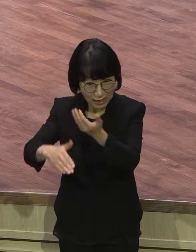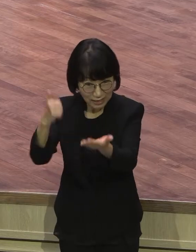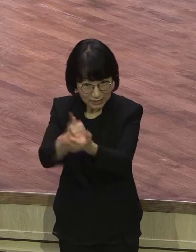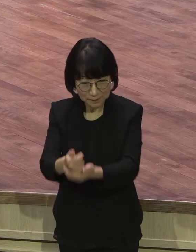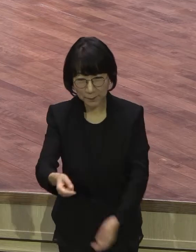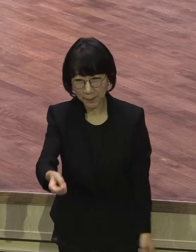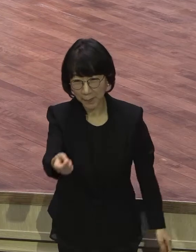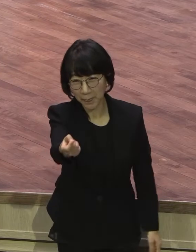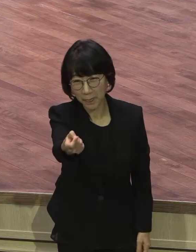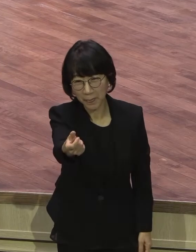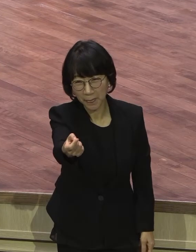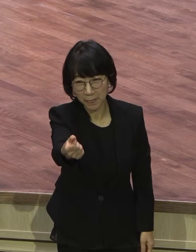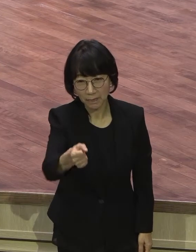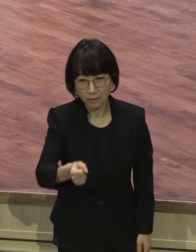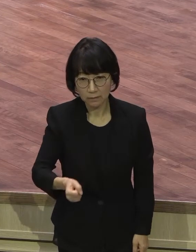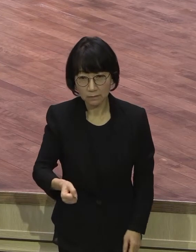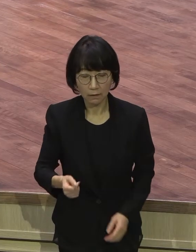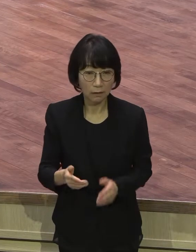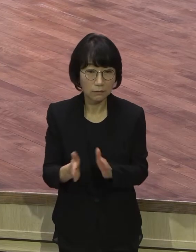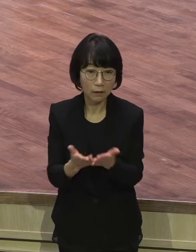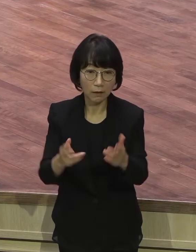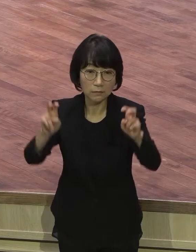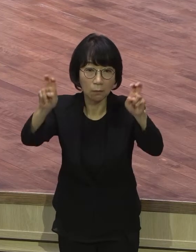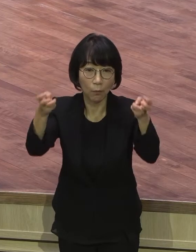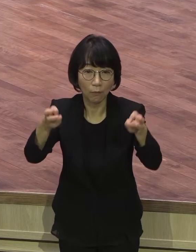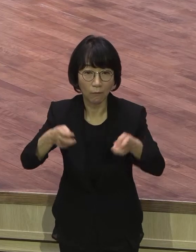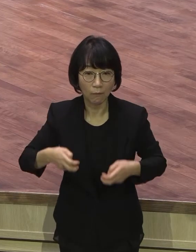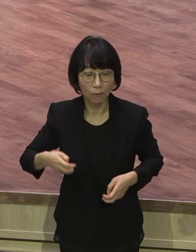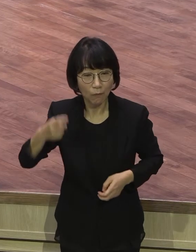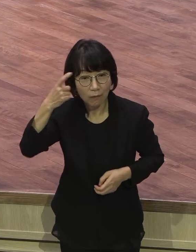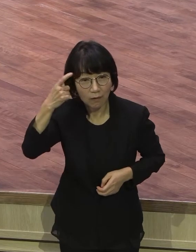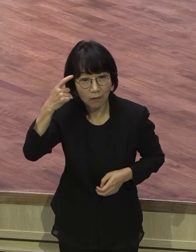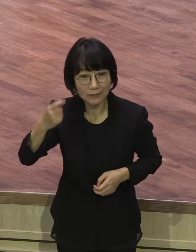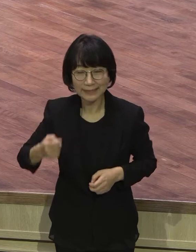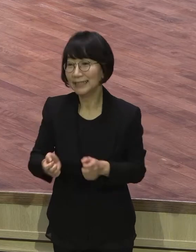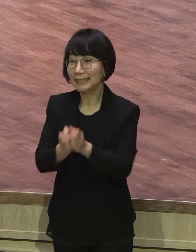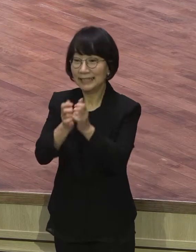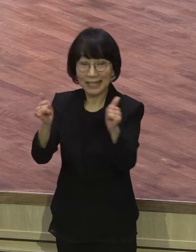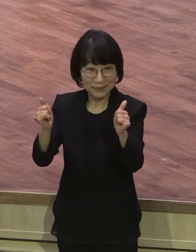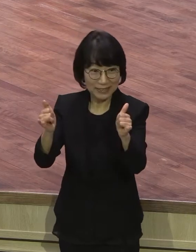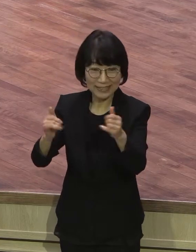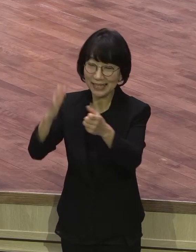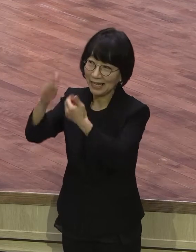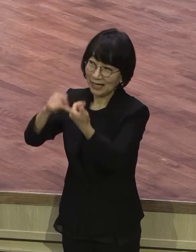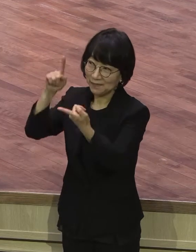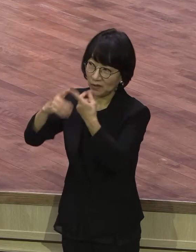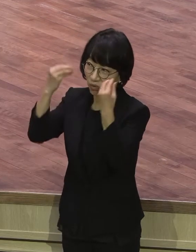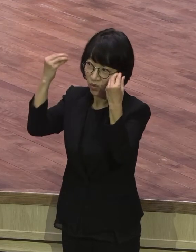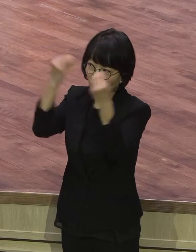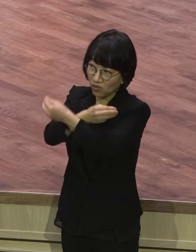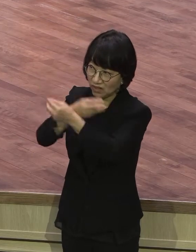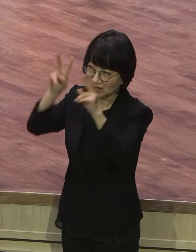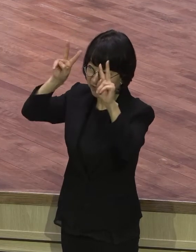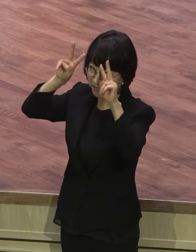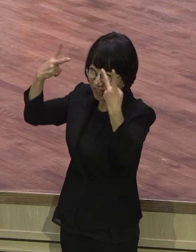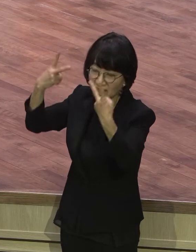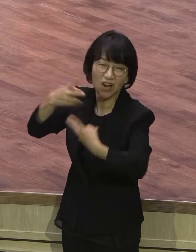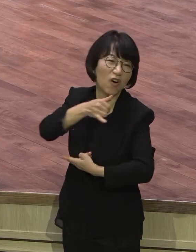많은 사람들이 하나님에 대해서 오해와 착각이 많이